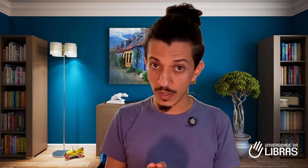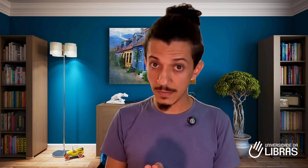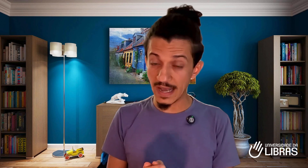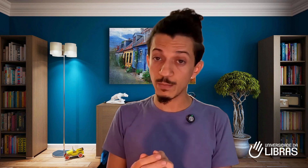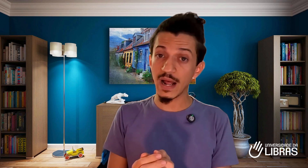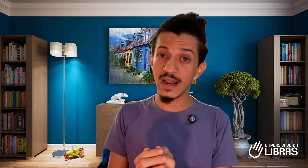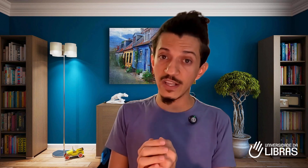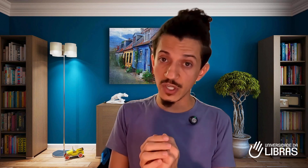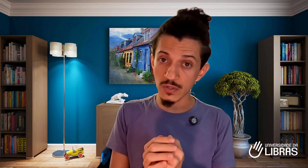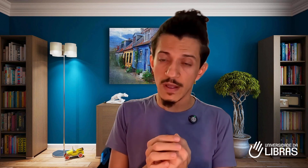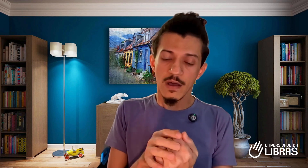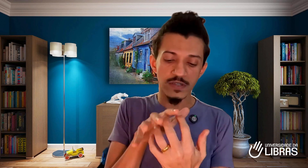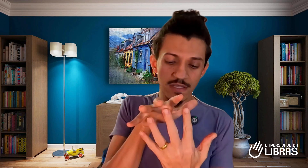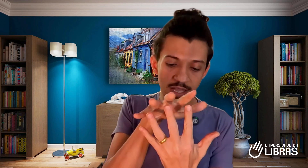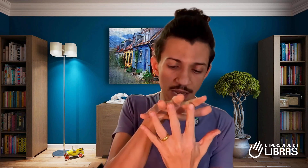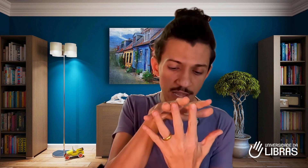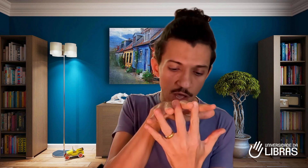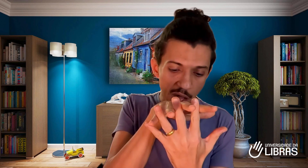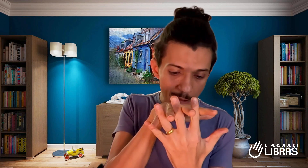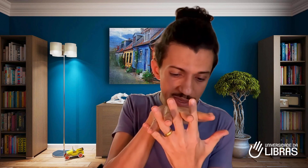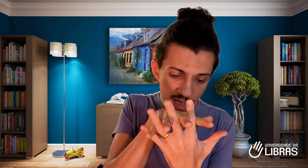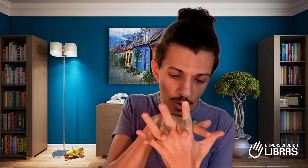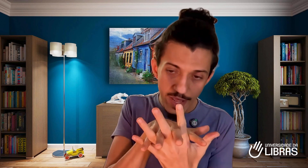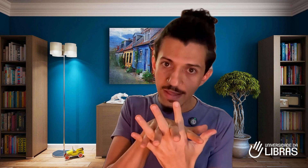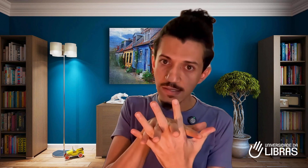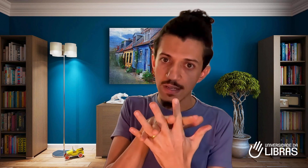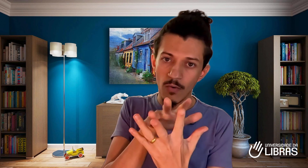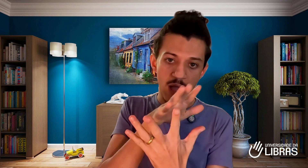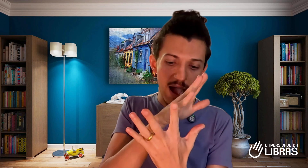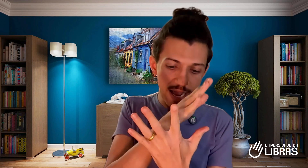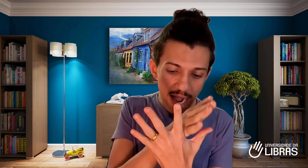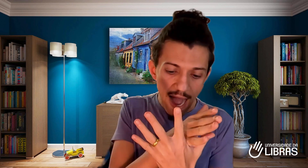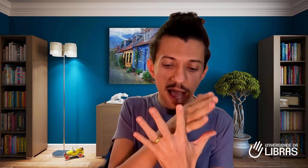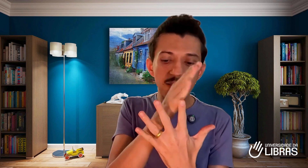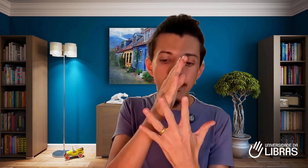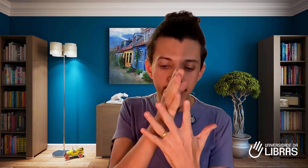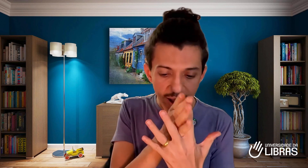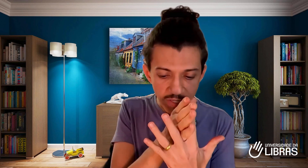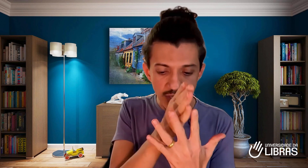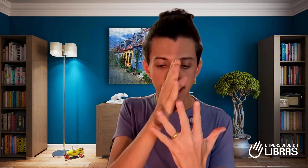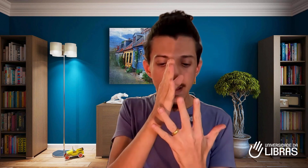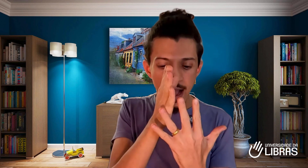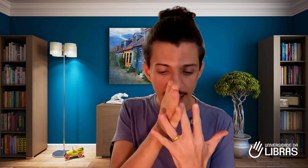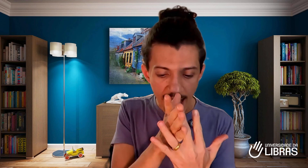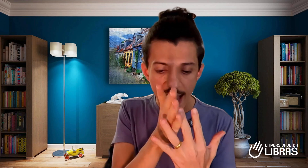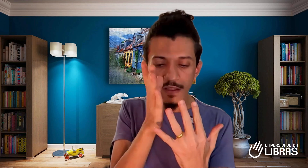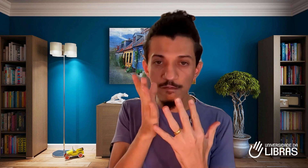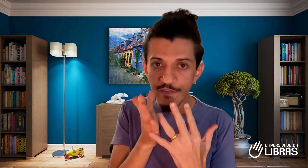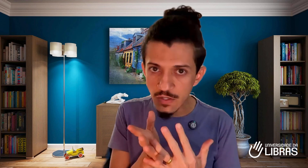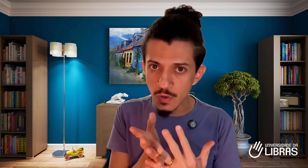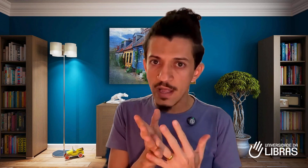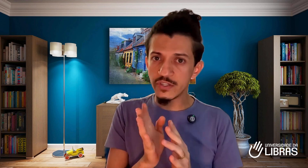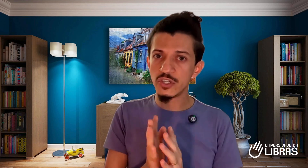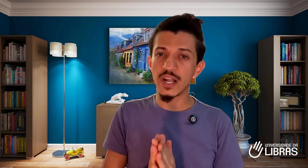para além disso, você tem ali a minha orientação a cada prática, a cada vídeo, te